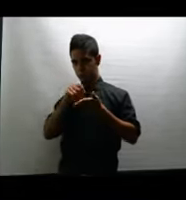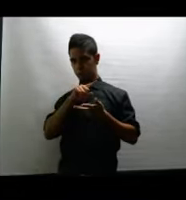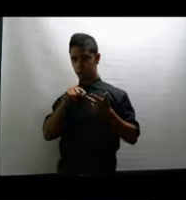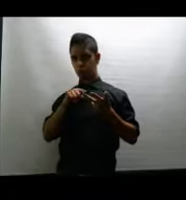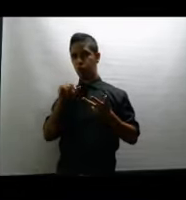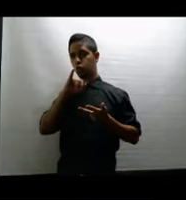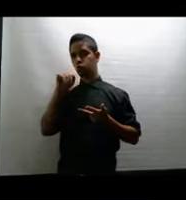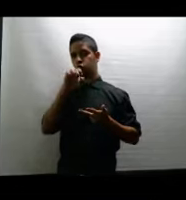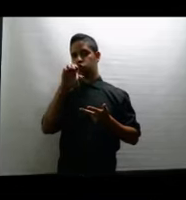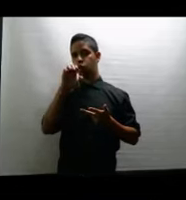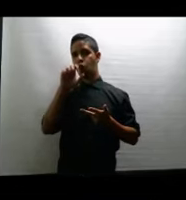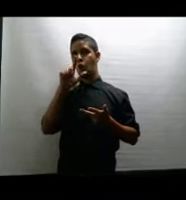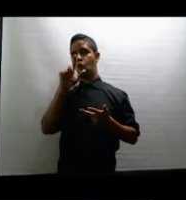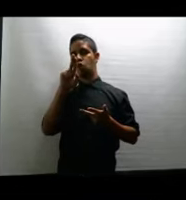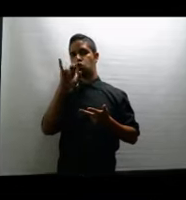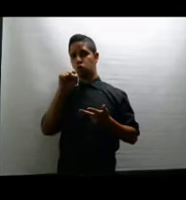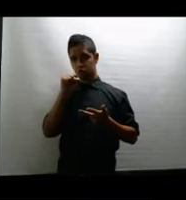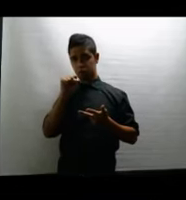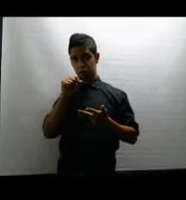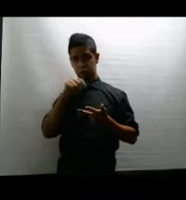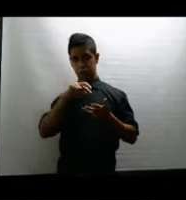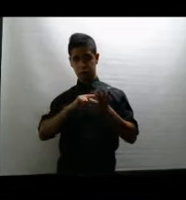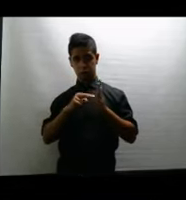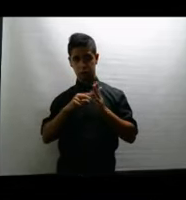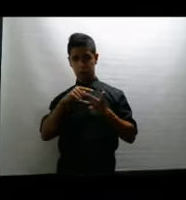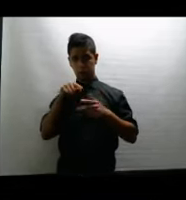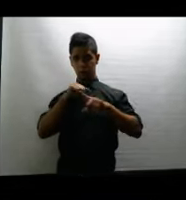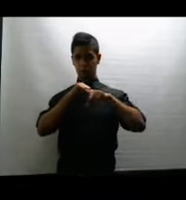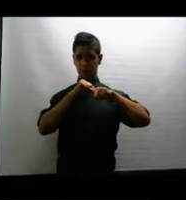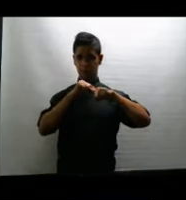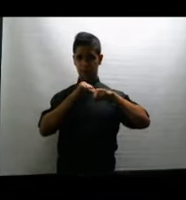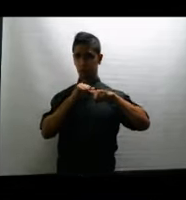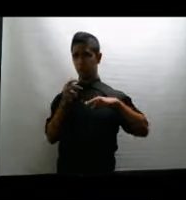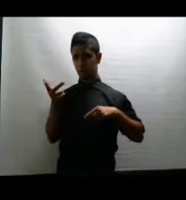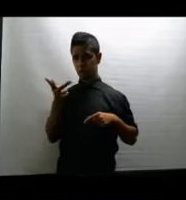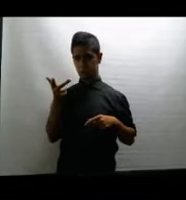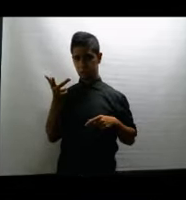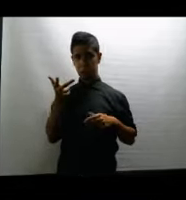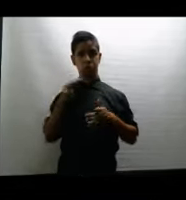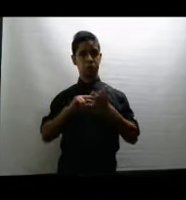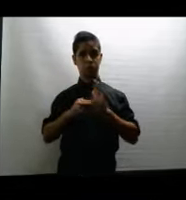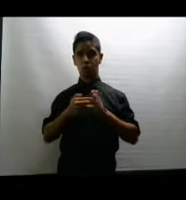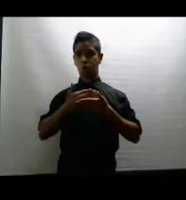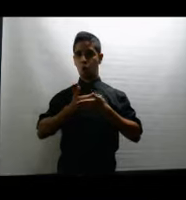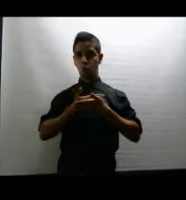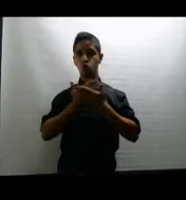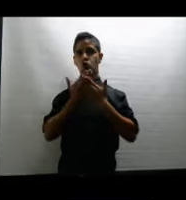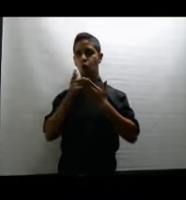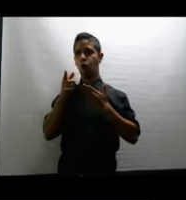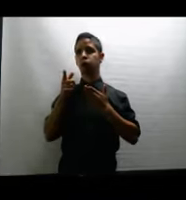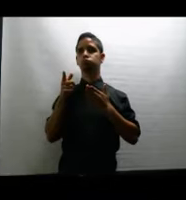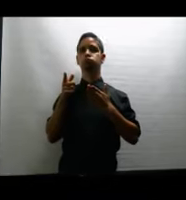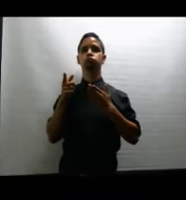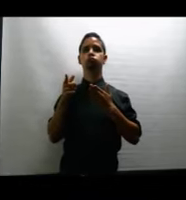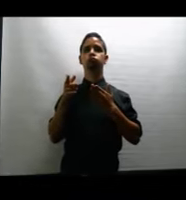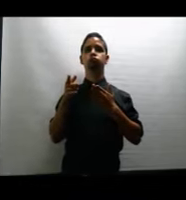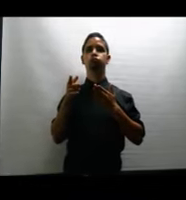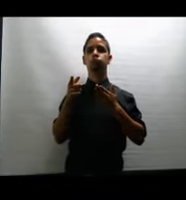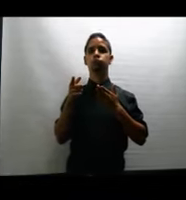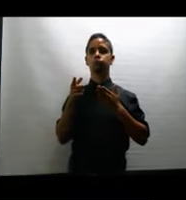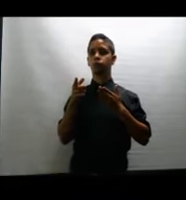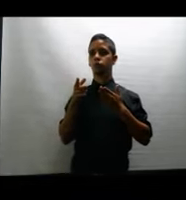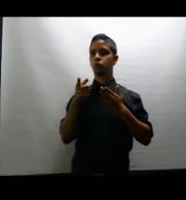también. En esta práctica que tú estás haciendo, este ensayo que estás haciendo, ¿verdad? No hay canciones de ustedes como que ustedes mismos se